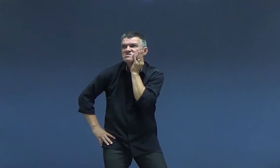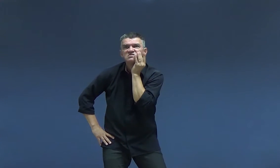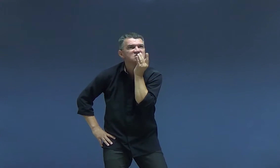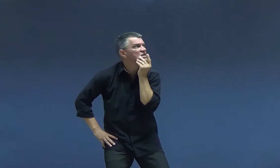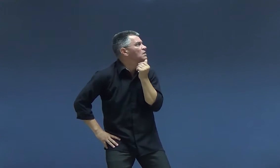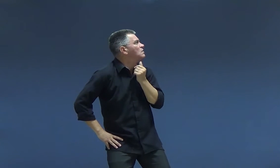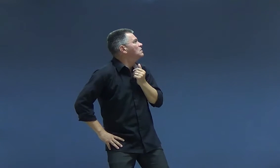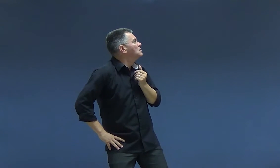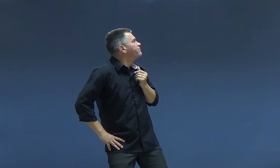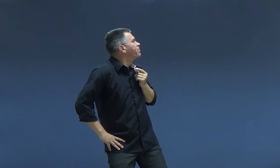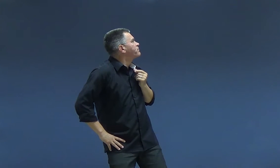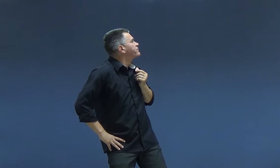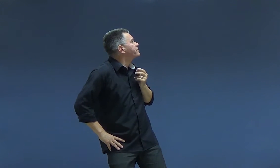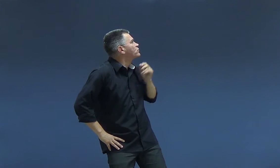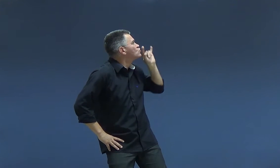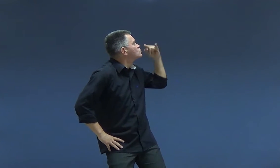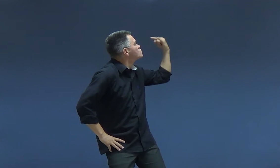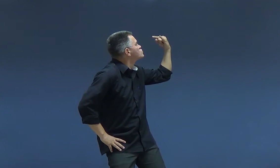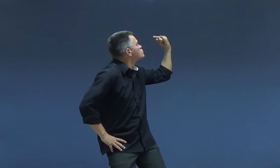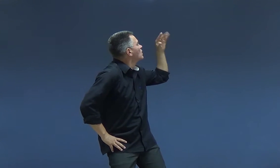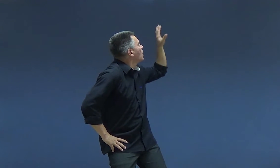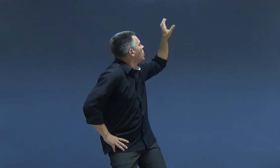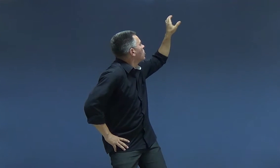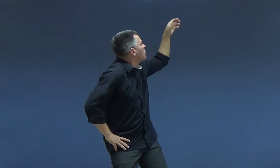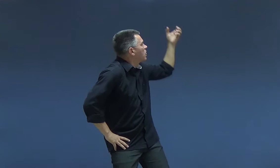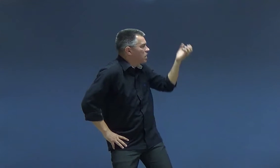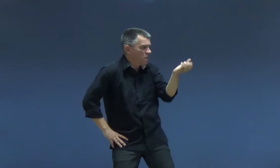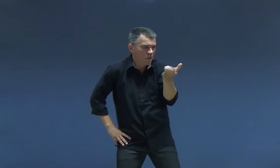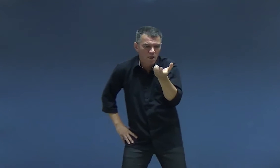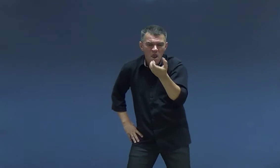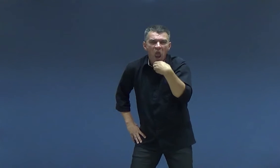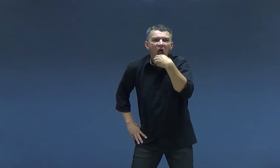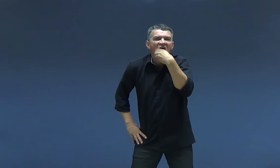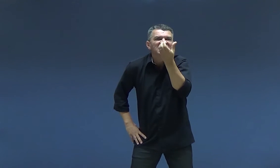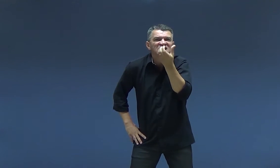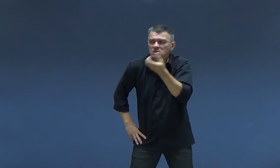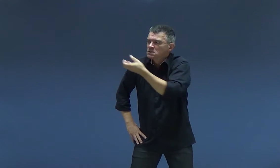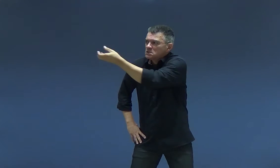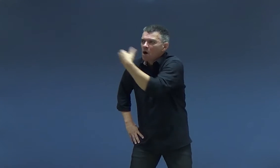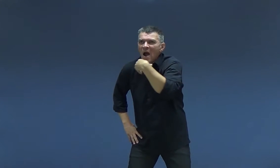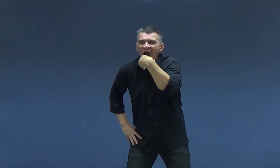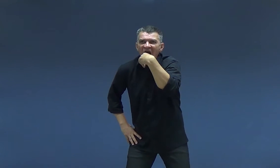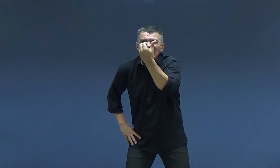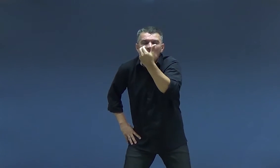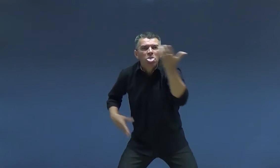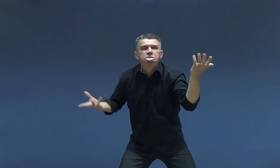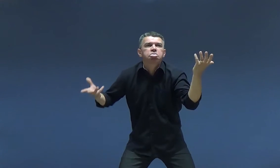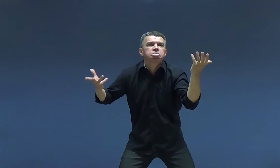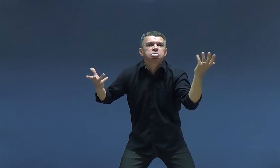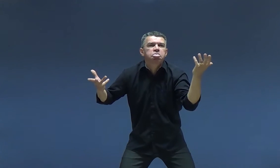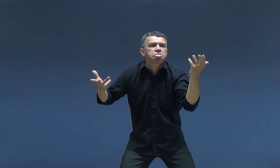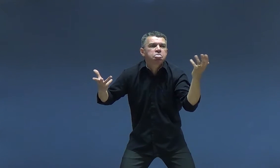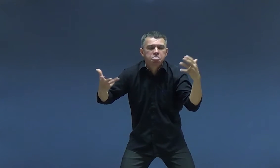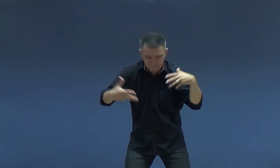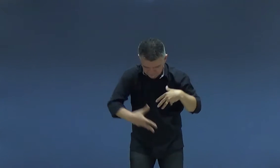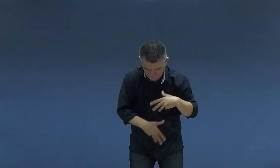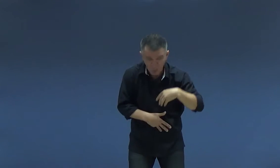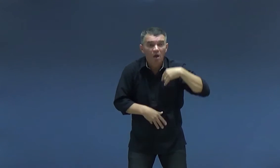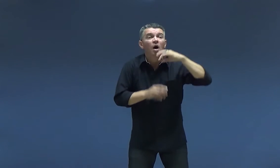Sério? Será? Ai, parece que, né, eles pegaram aquela fruta e comeram. Eva pegou, comeu, Adão comeu. E